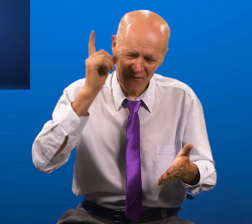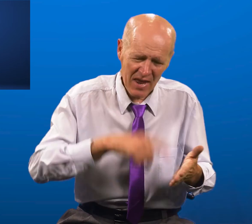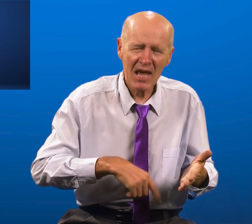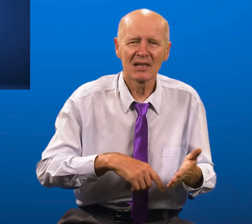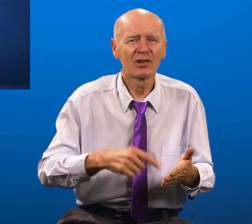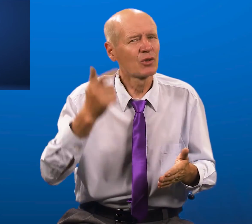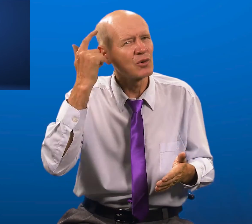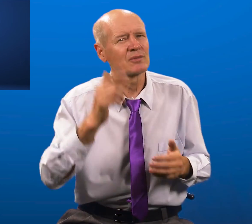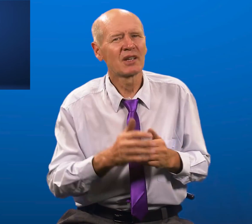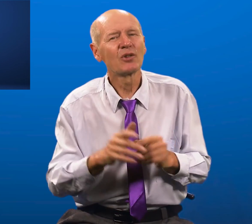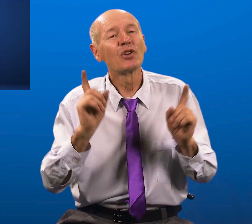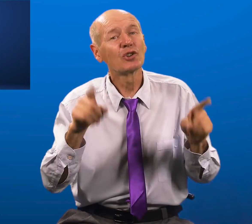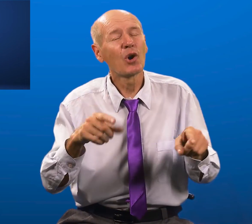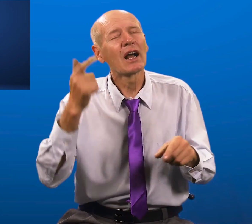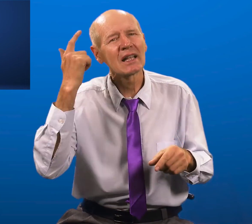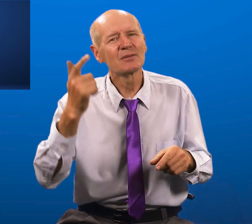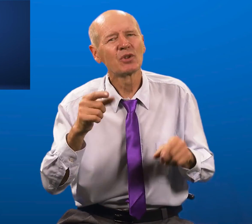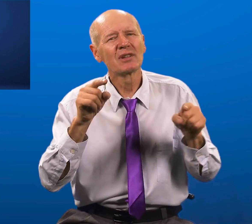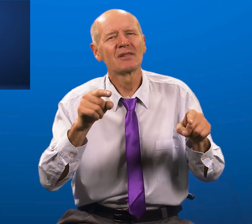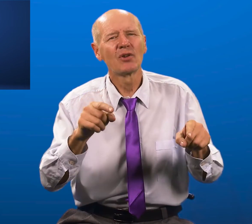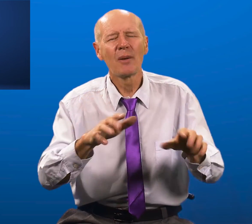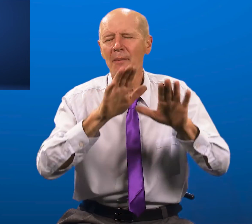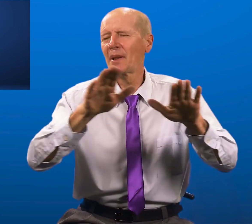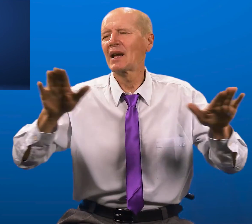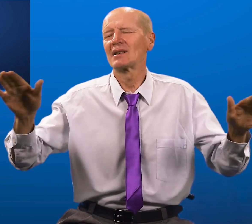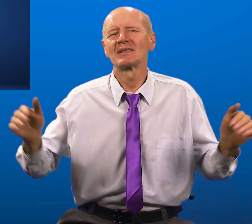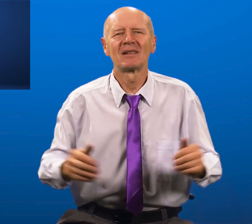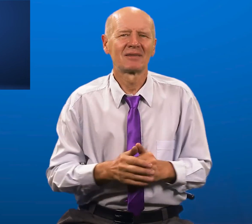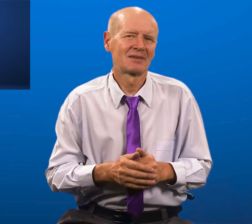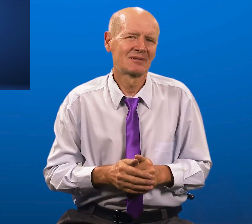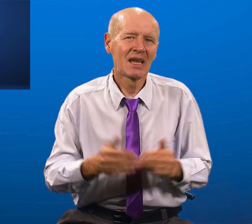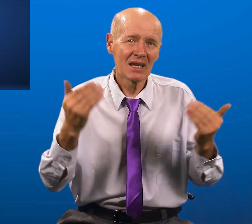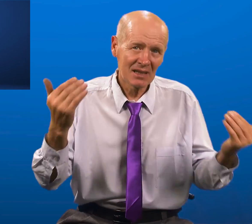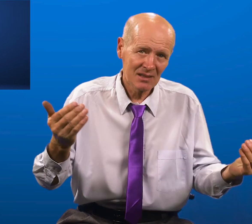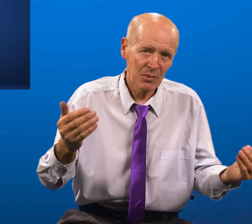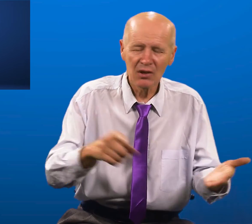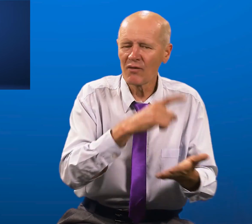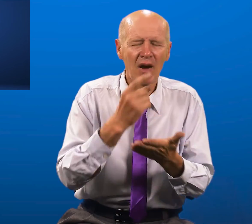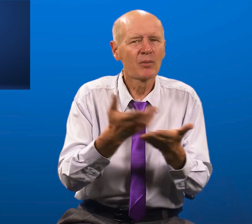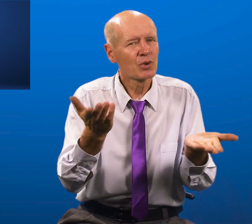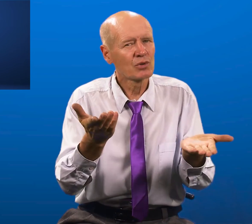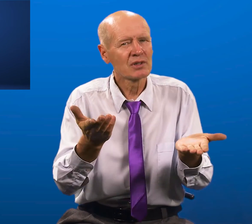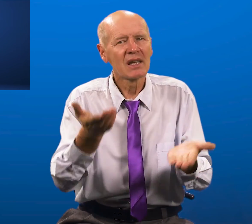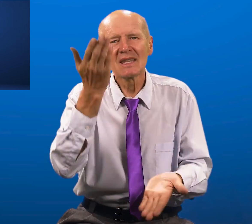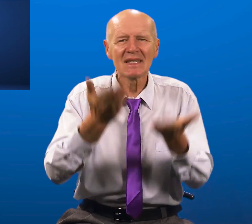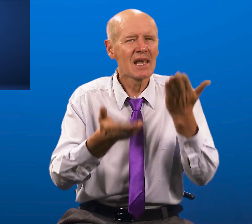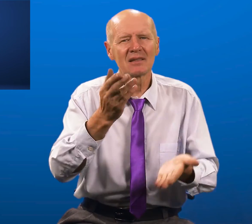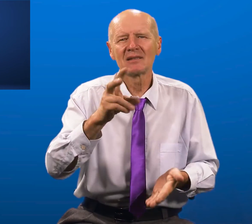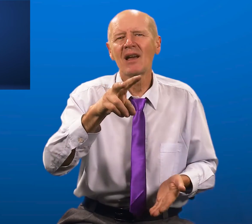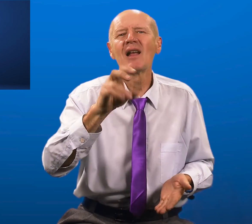верен Господу, то Господь его благословит. И теперь вопрос, есть